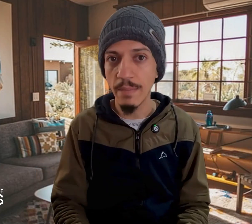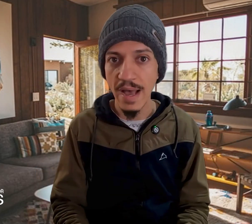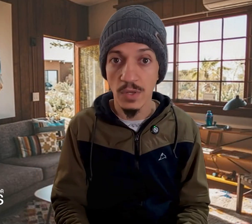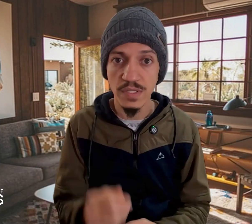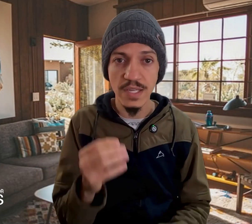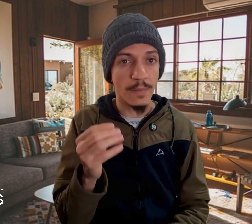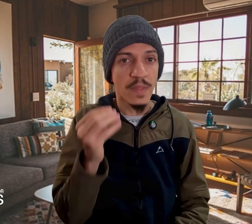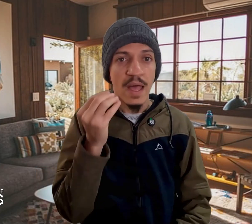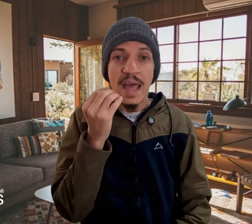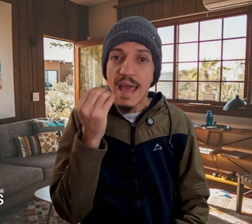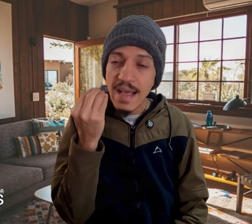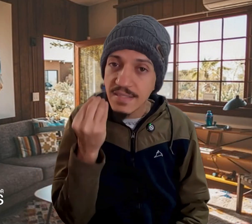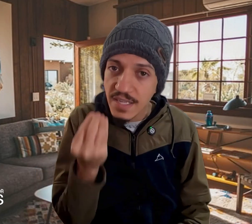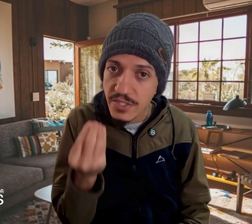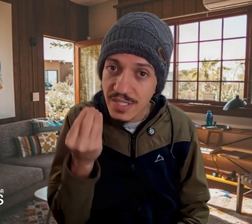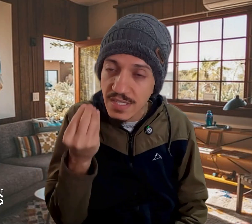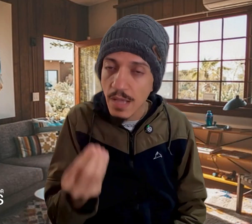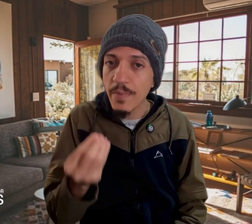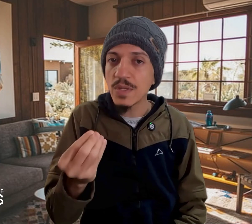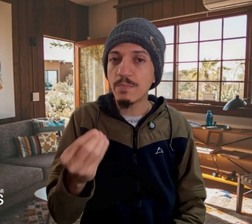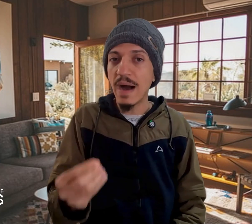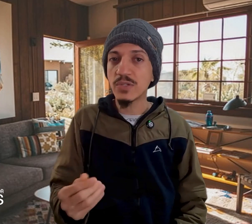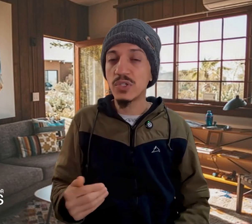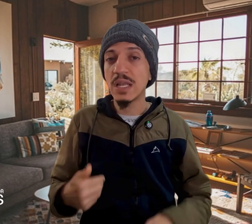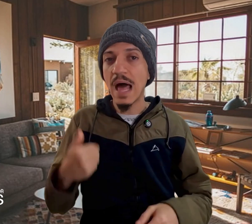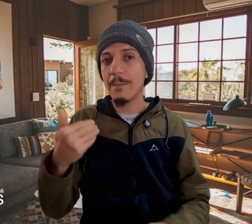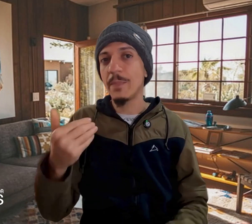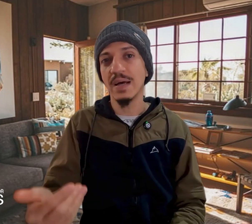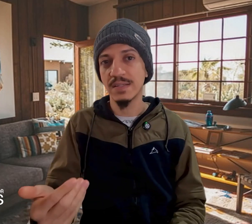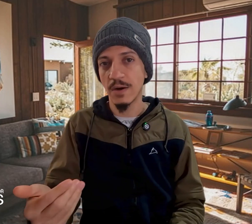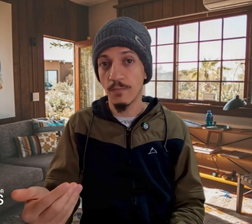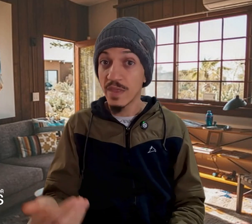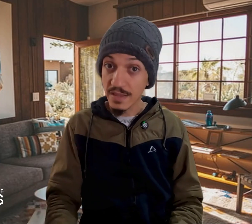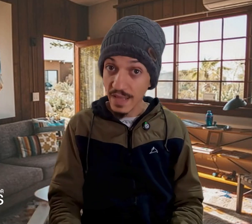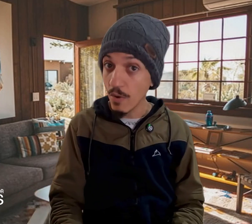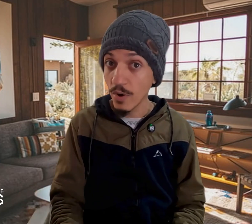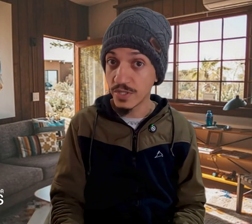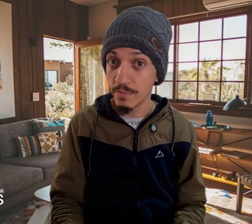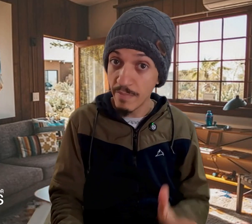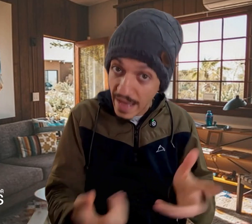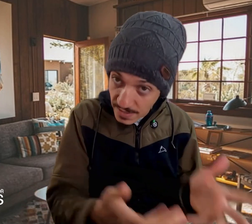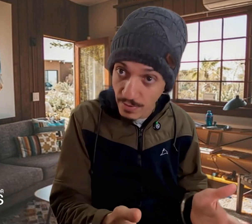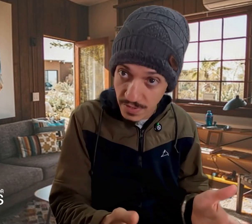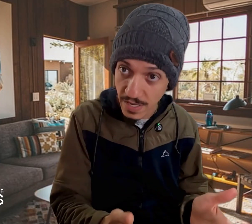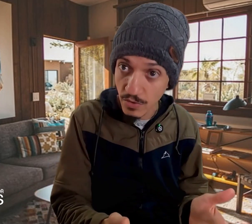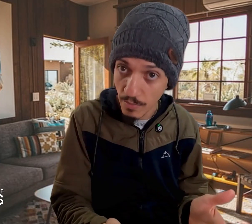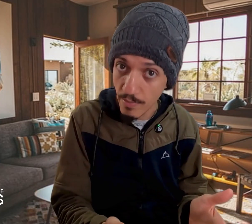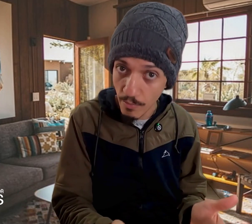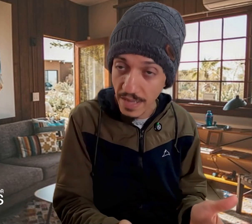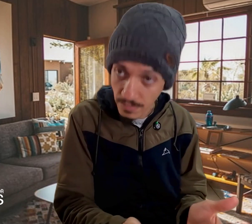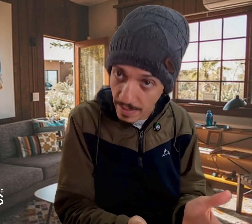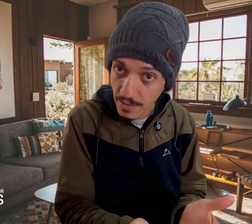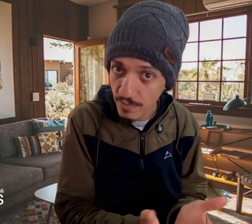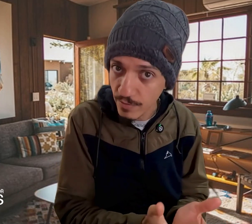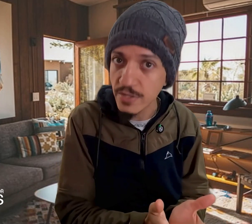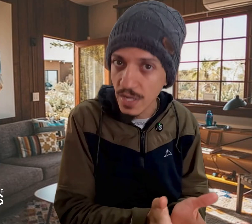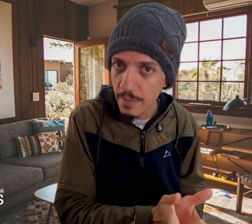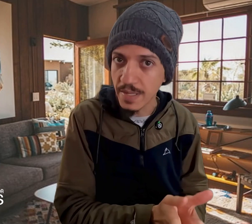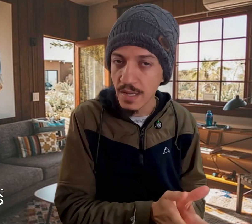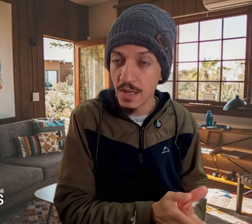Ou seja, existe sempre um espaço de lapidação. E até hoje, mesmo sendo o mesmo método Fluente em Libras, quando